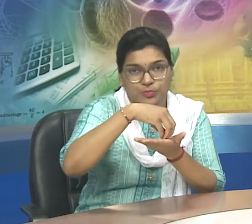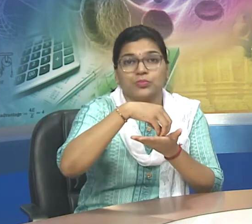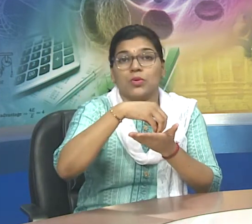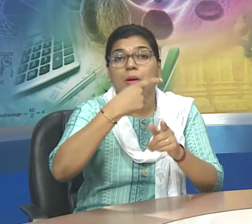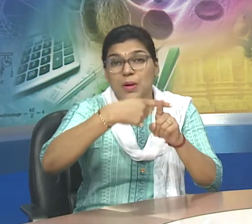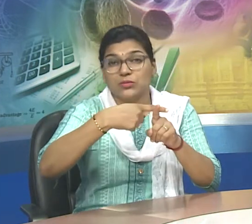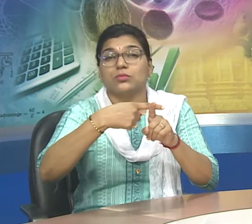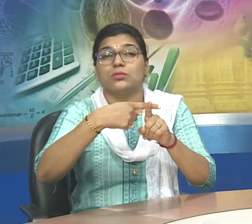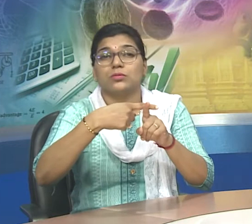कॉमन इंटरेस्ट।